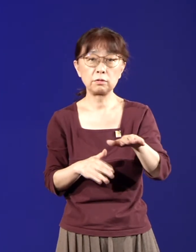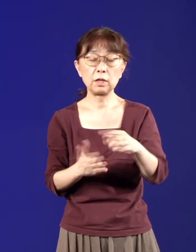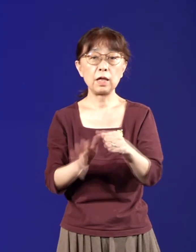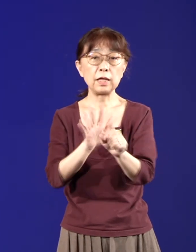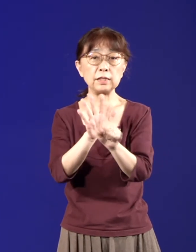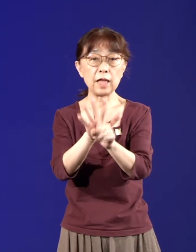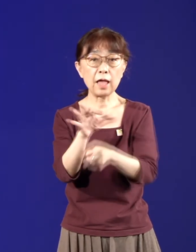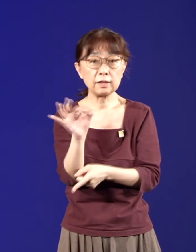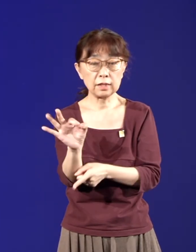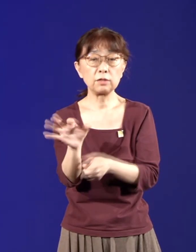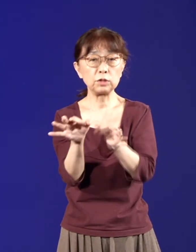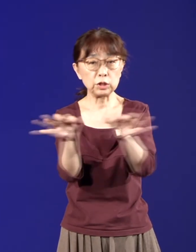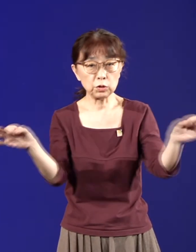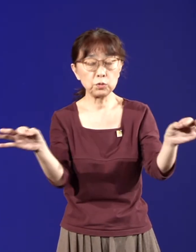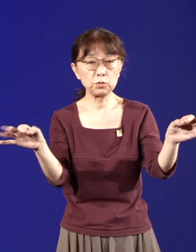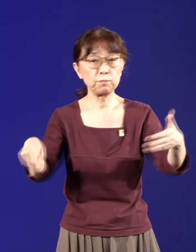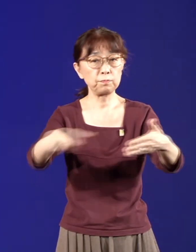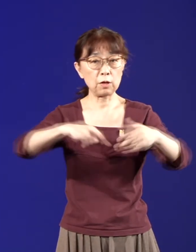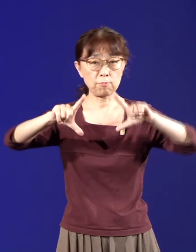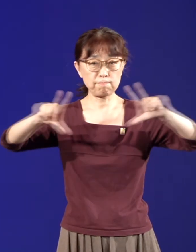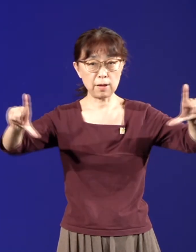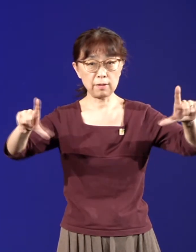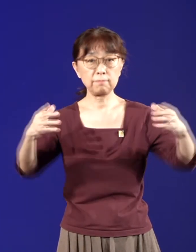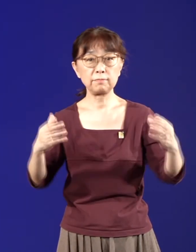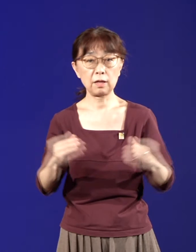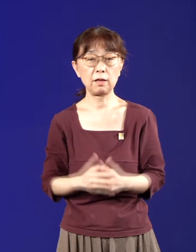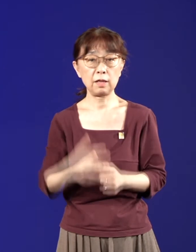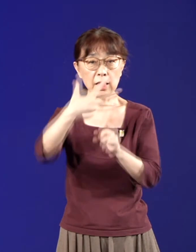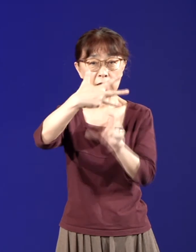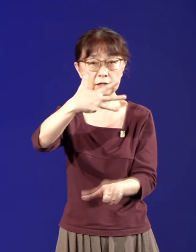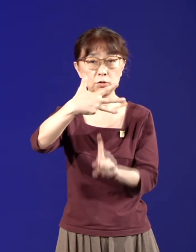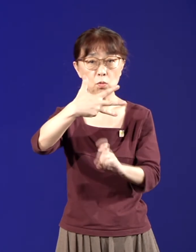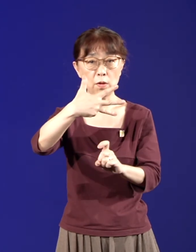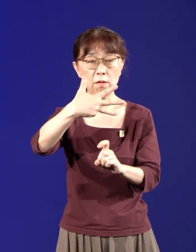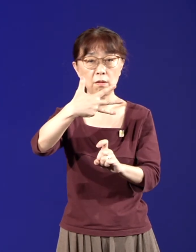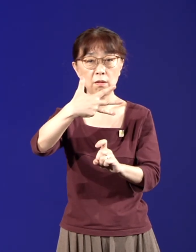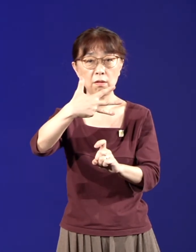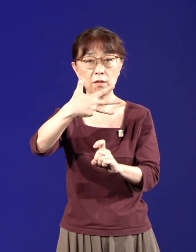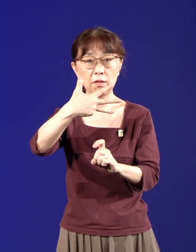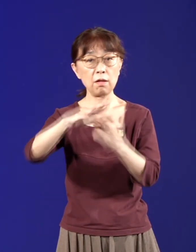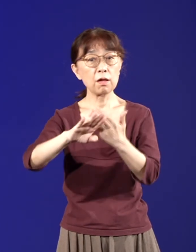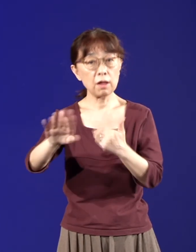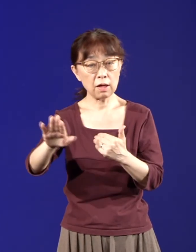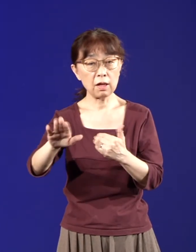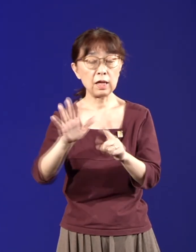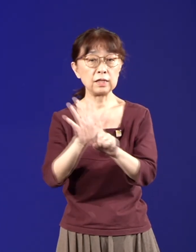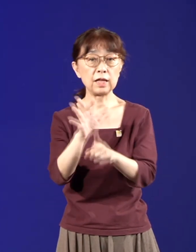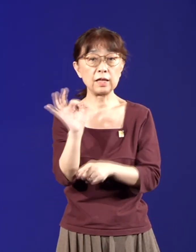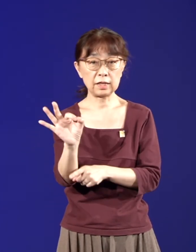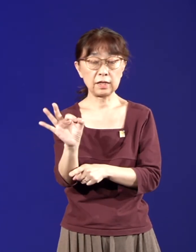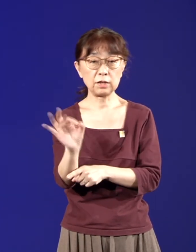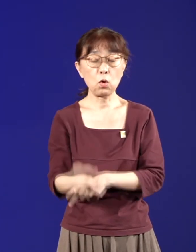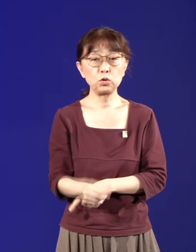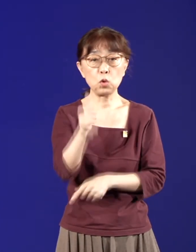支給する旨をお伝えをしておりますけれども、8月の10日からこの支援金の早期給